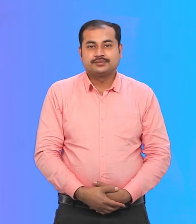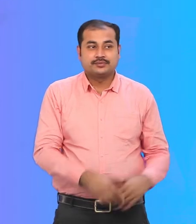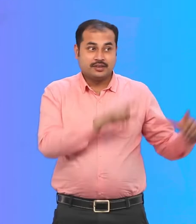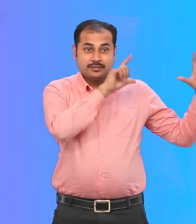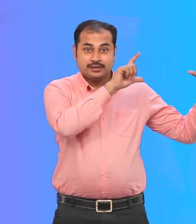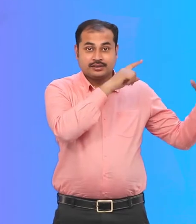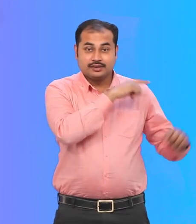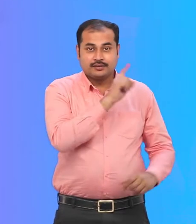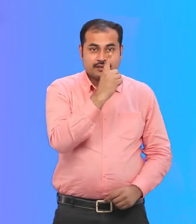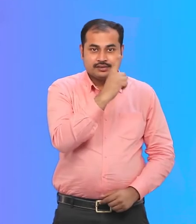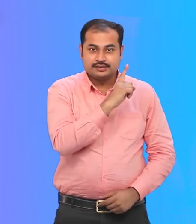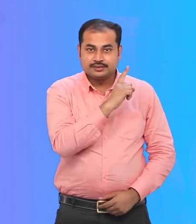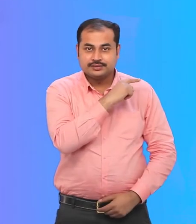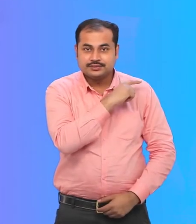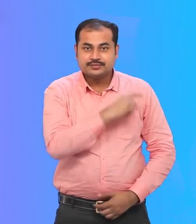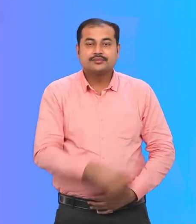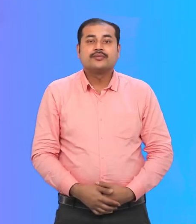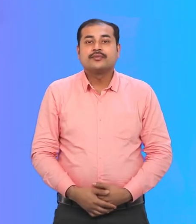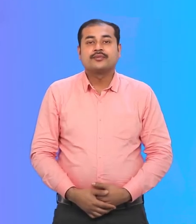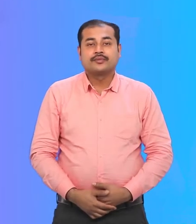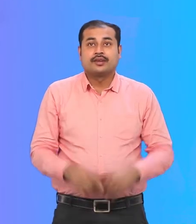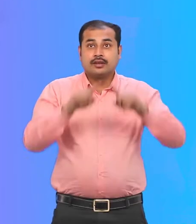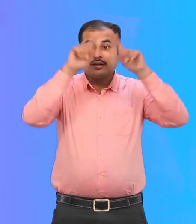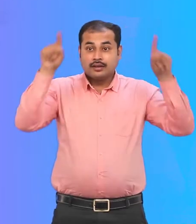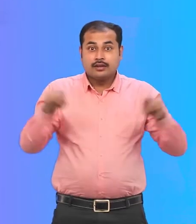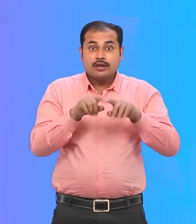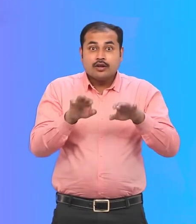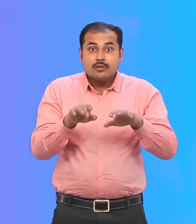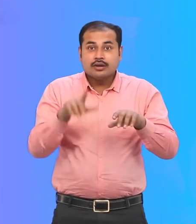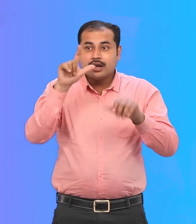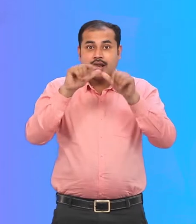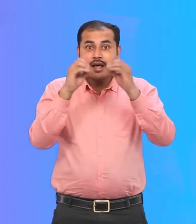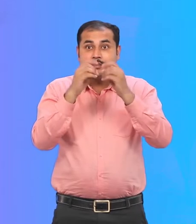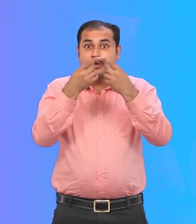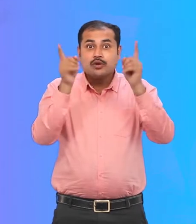मैं पहले चित्र में में कंप्यूटर लैब का दृश्य है